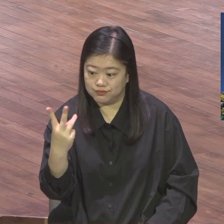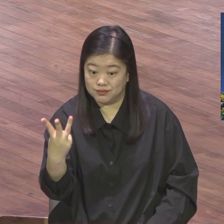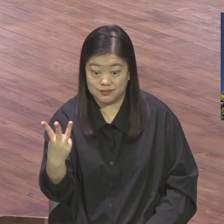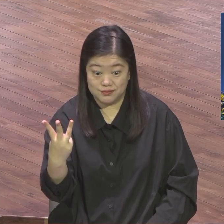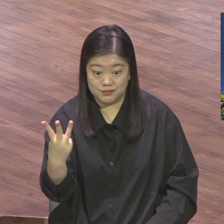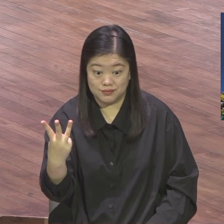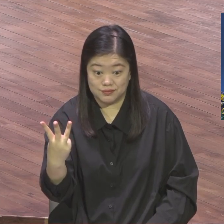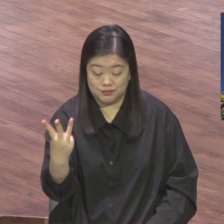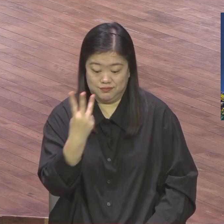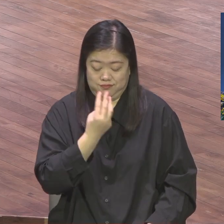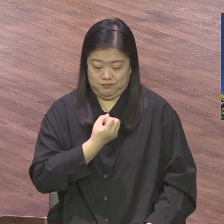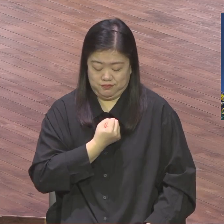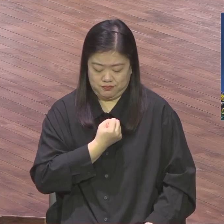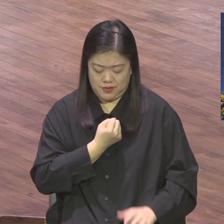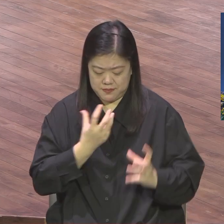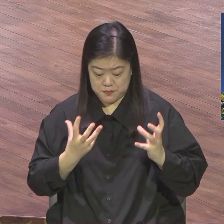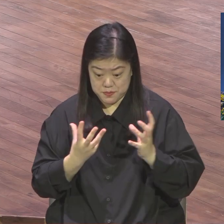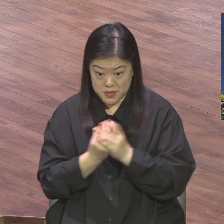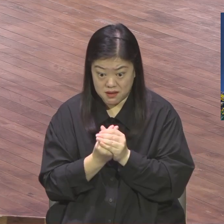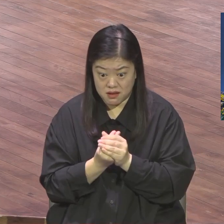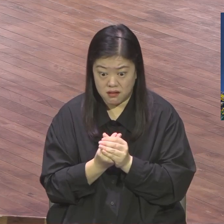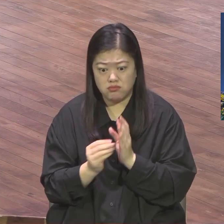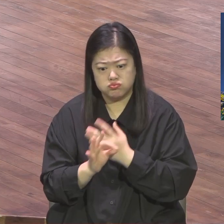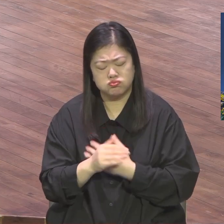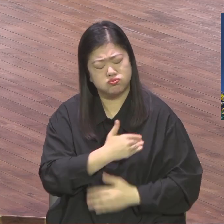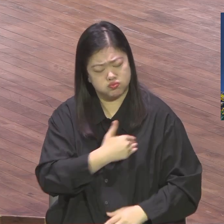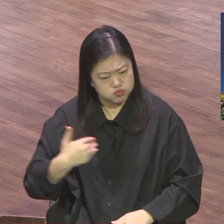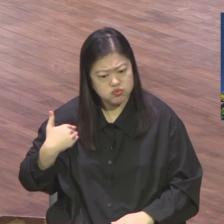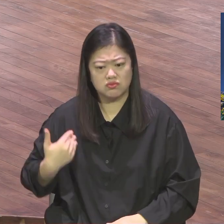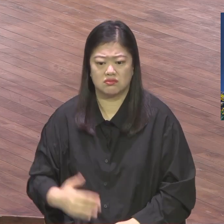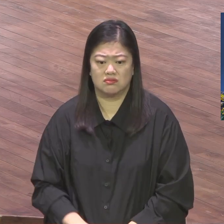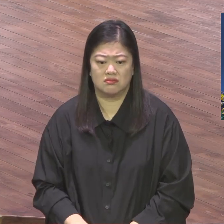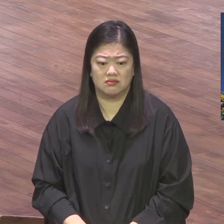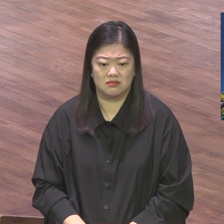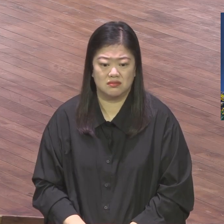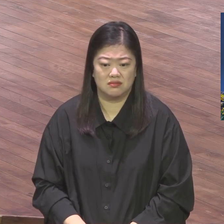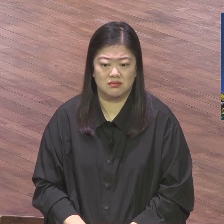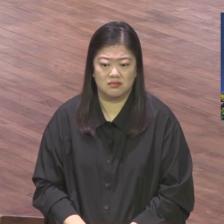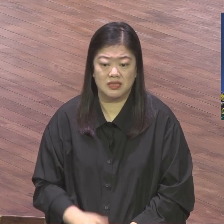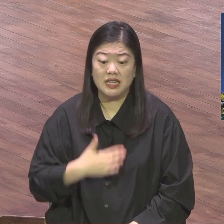통해서 지나고 나니까 그렇더라니까 이것 통해서 치유가 됐어요.